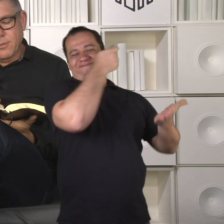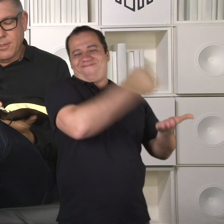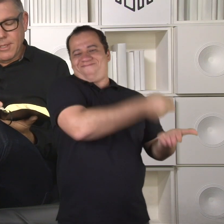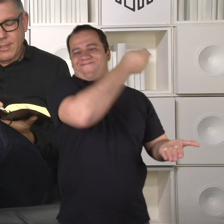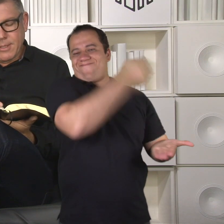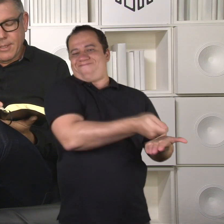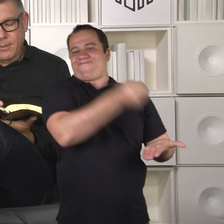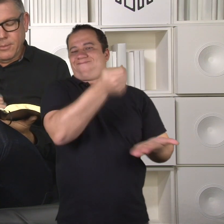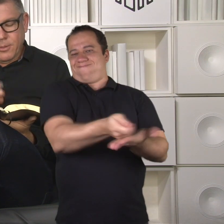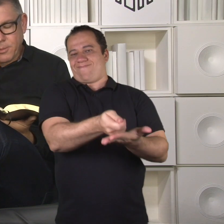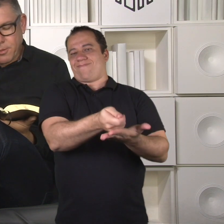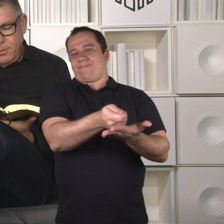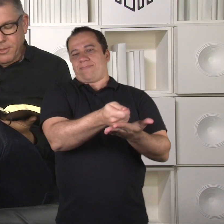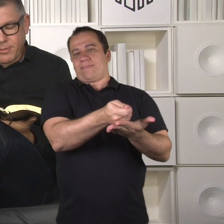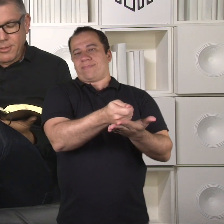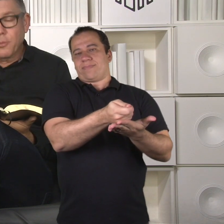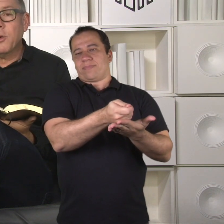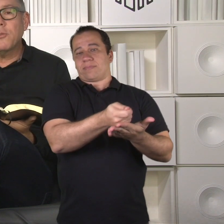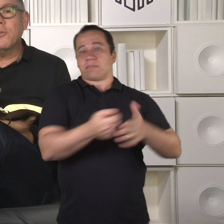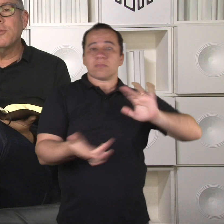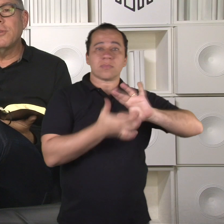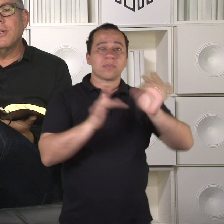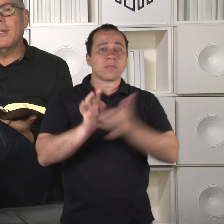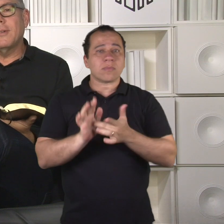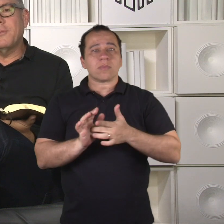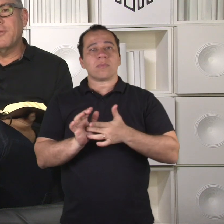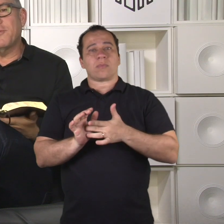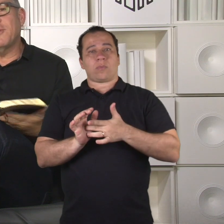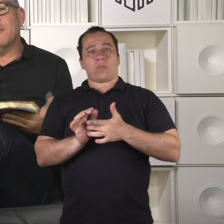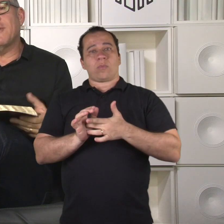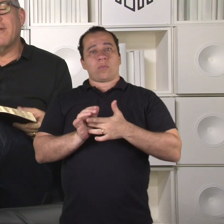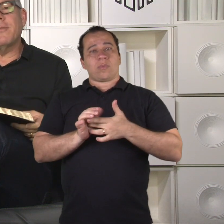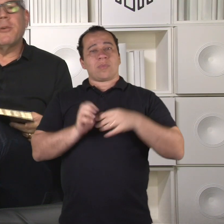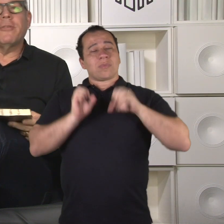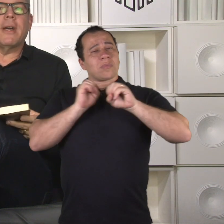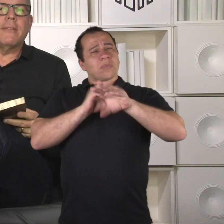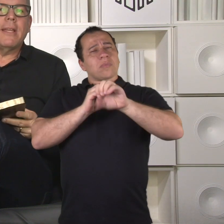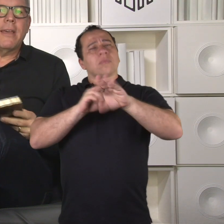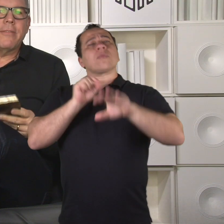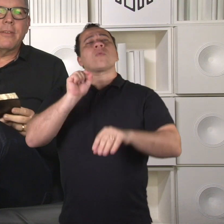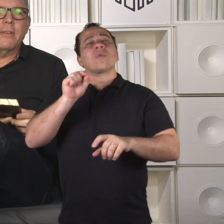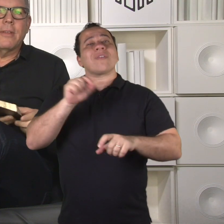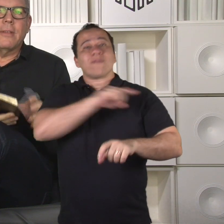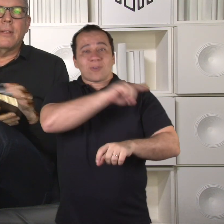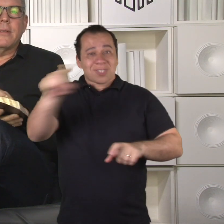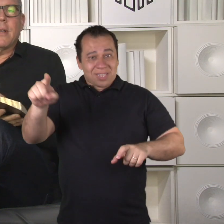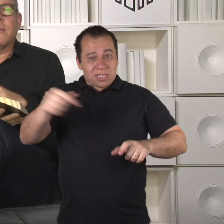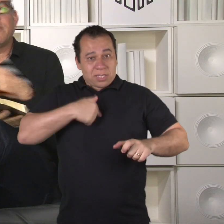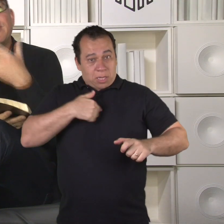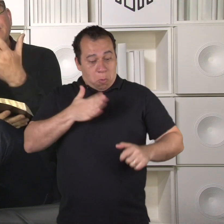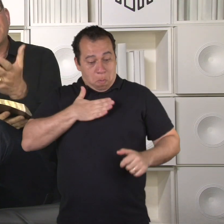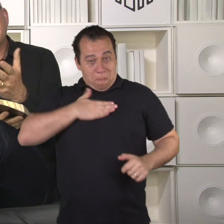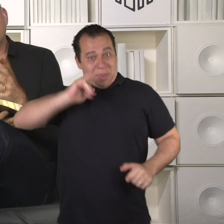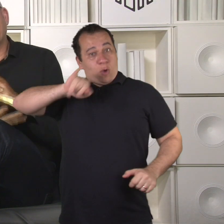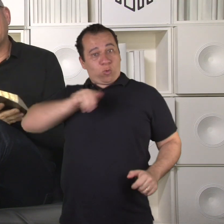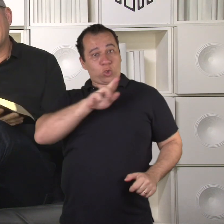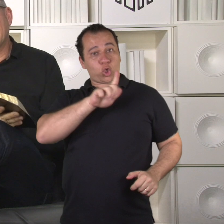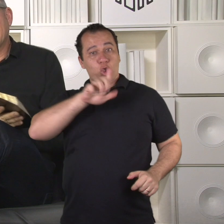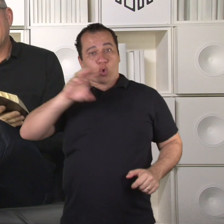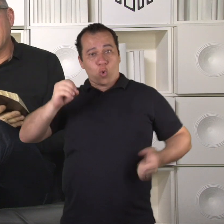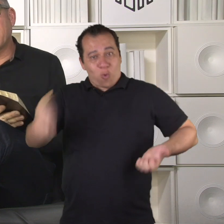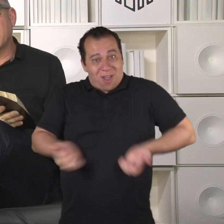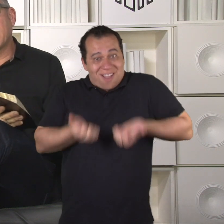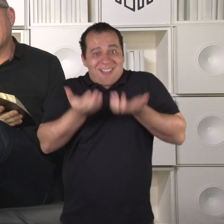Quando Jesus diz, então, tome sobre você o meu jugo é suave, o meu fardo é leve, ele está convidando você para